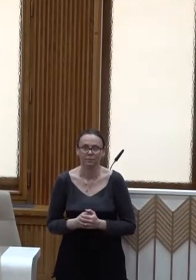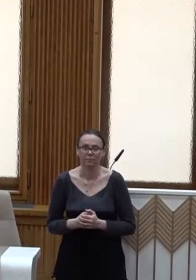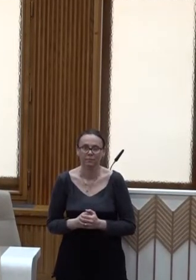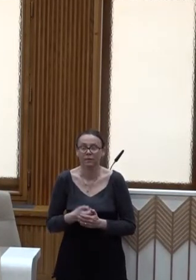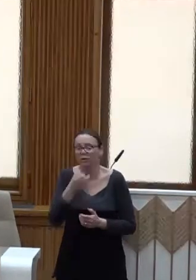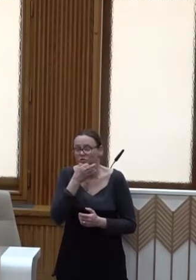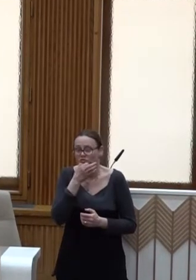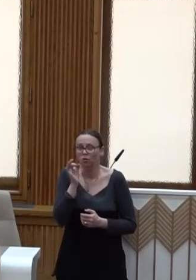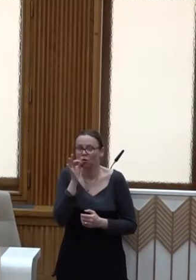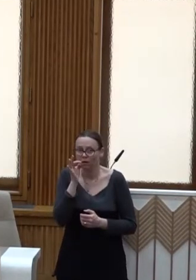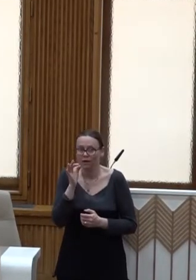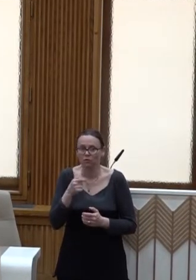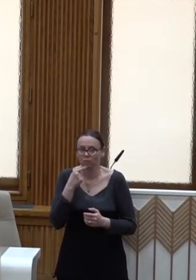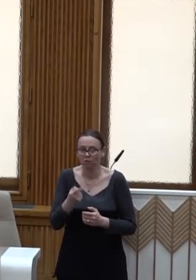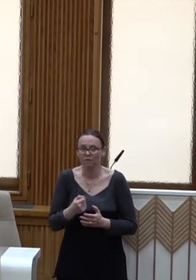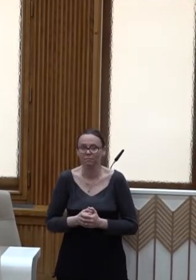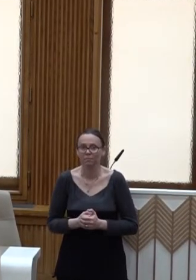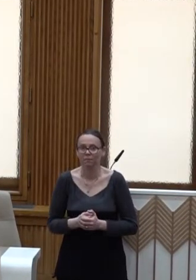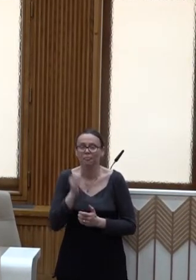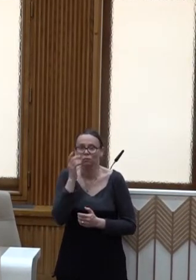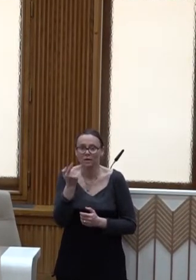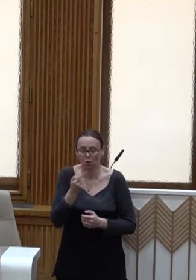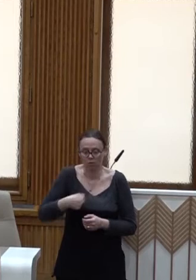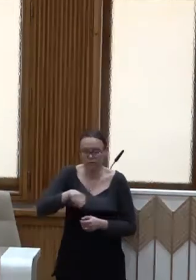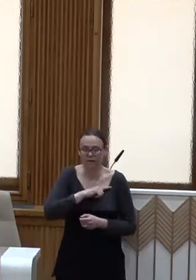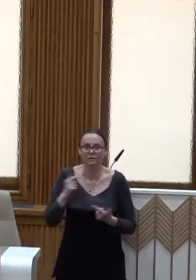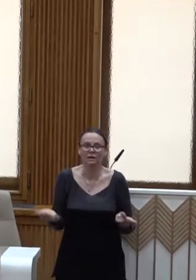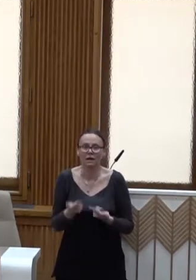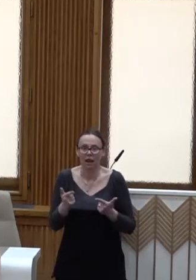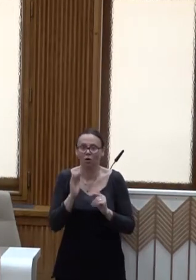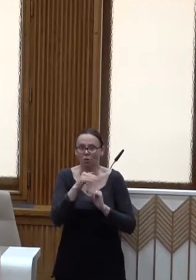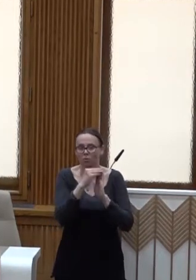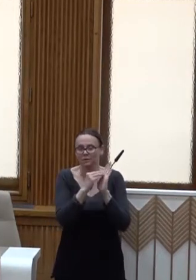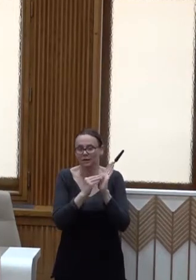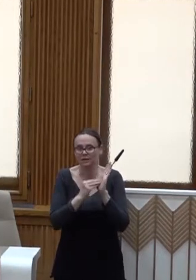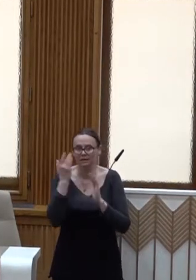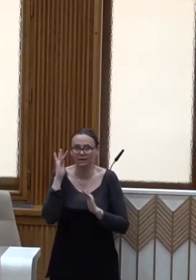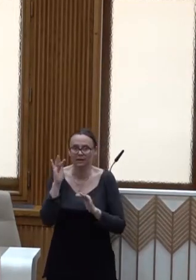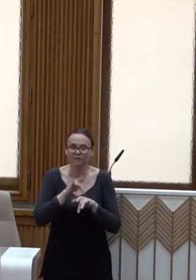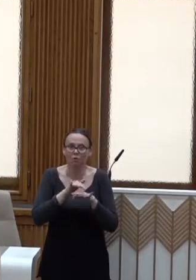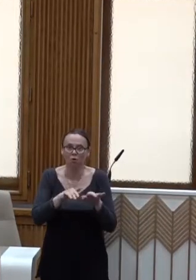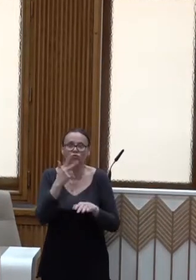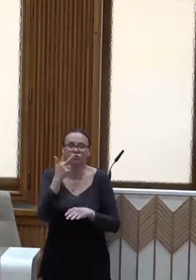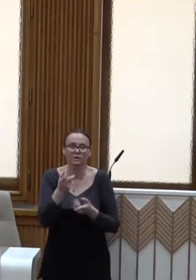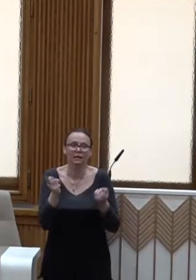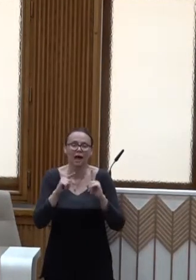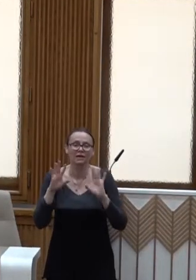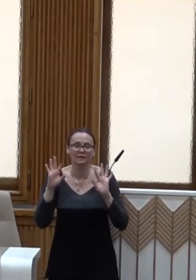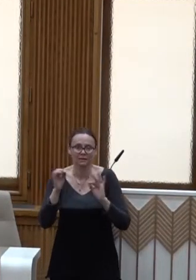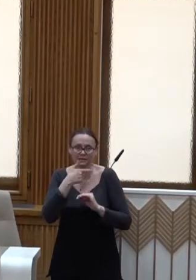Zdaj, če sem čisto konkreten, vsak od nas lahko po statistiki, ne vem, okuži 3 ali 10